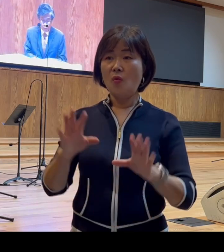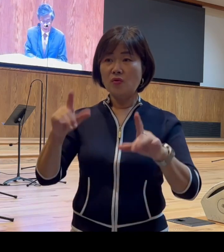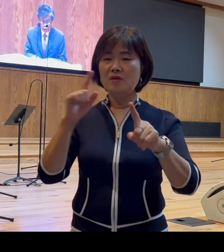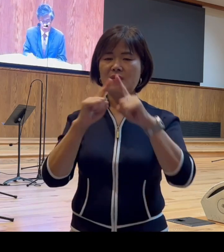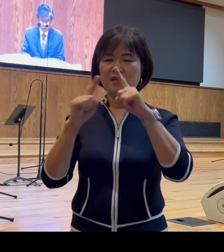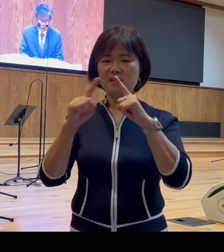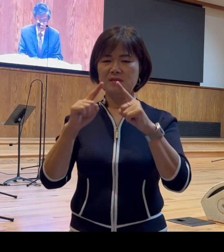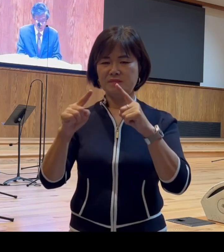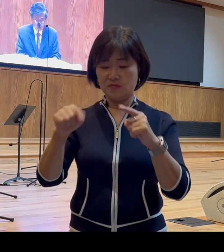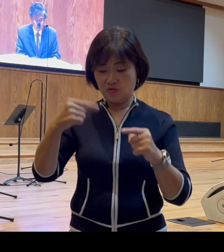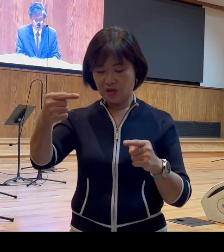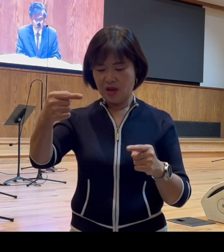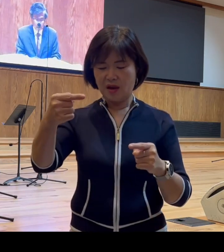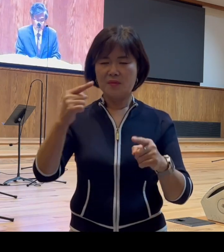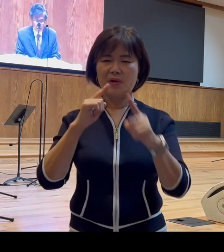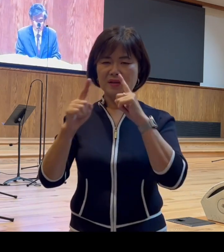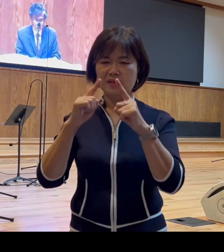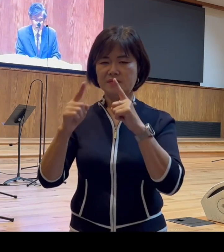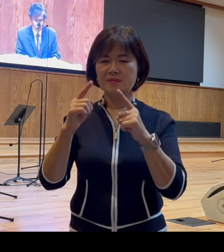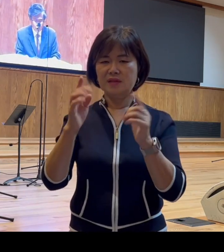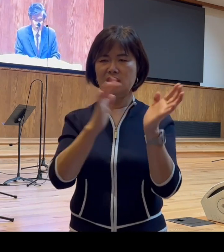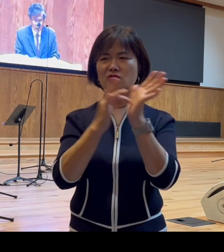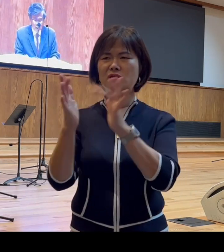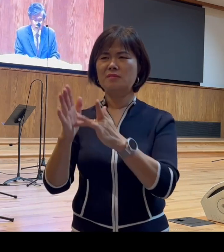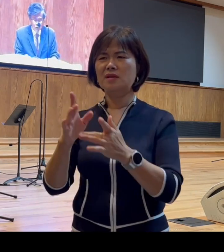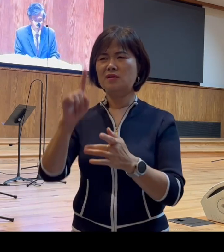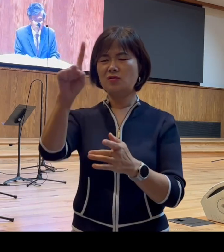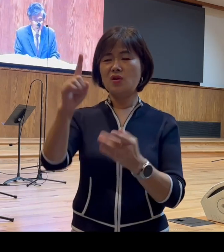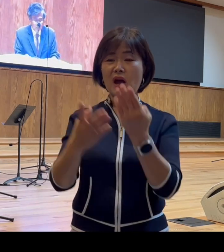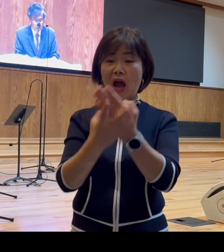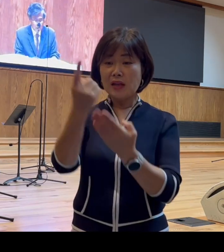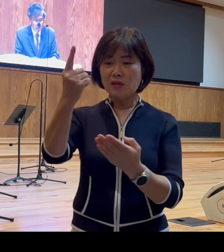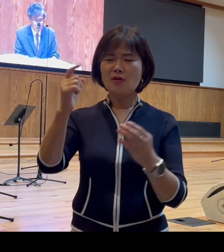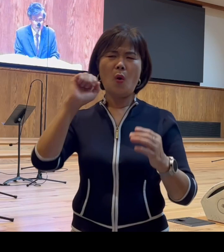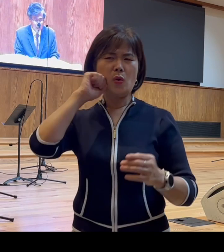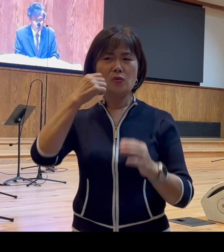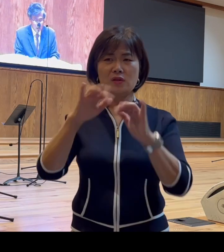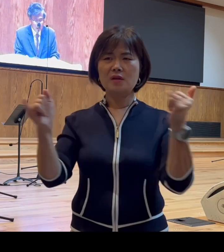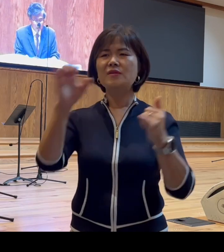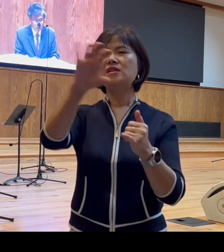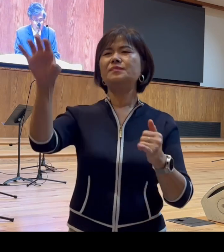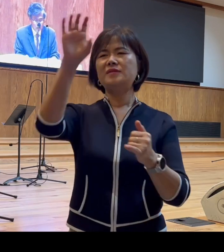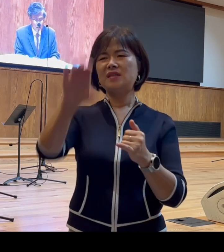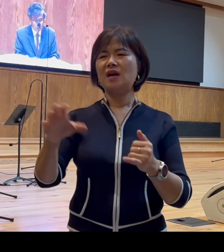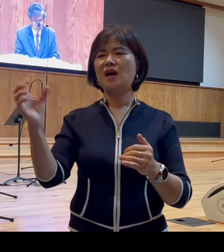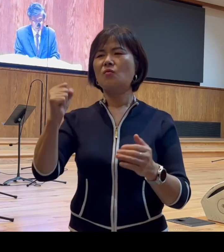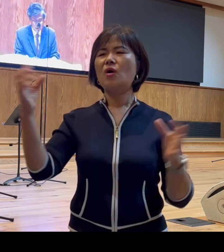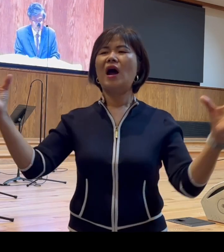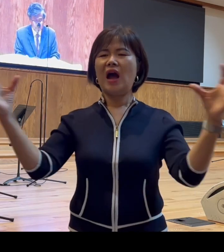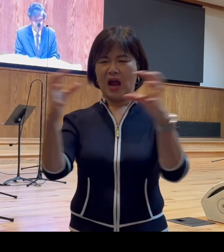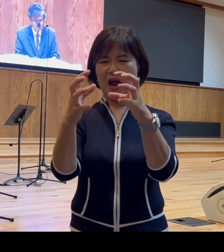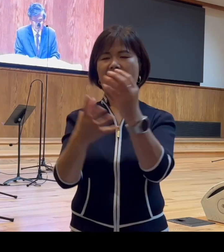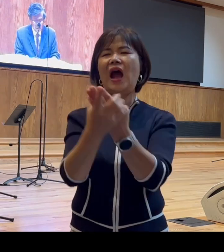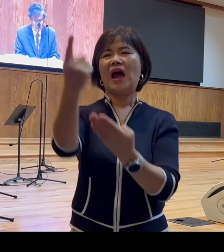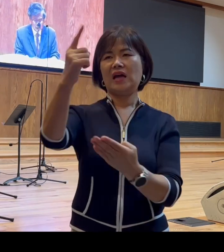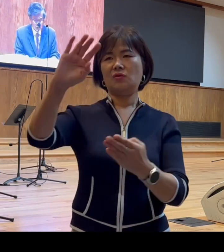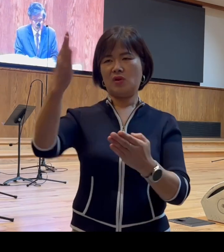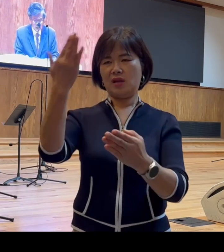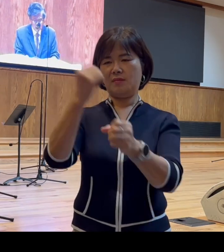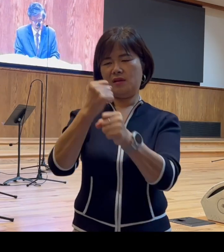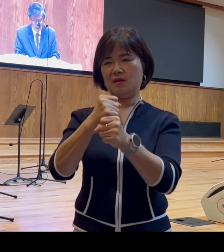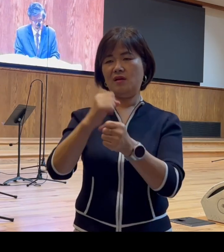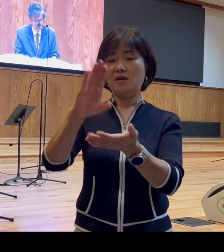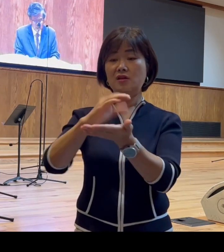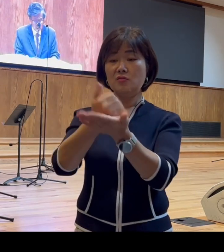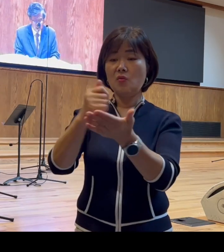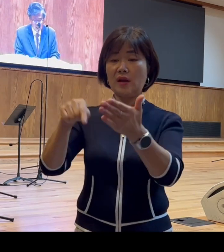오늘 본문 바로 뒤에 나오는 말씀을 보세요. 예수님이 전혀 하나 될 수 없는 사람들을 십자가로 하나 되게 하셨다고 그랬습니다. 그리스도